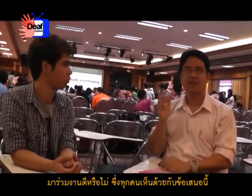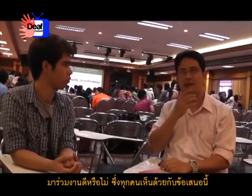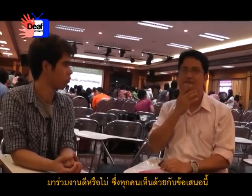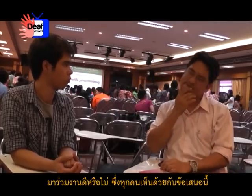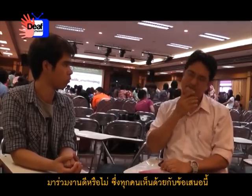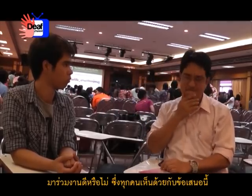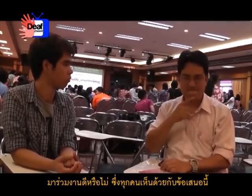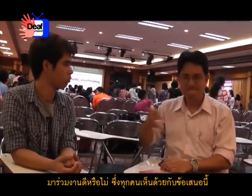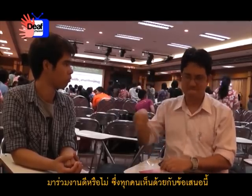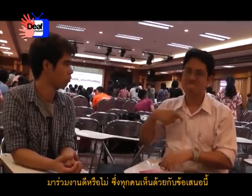ะครับ